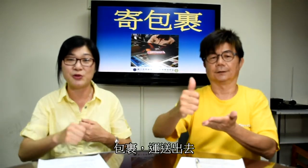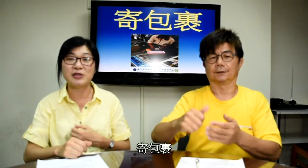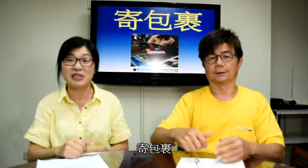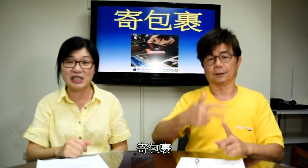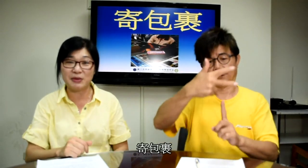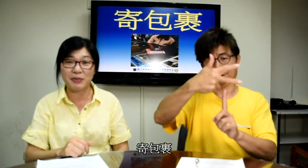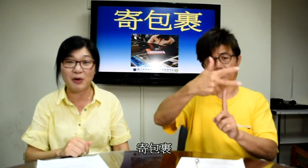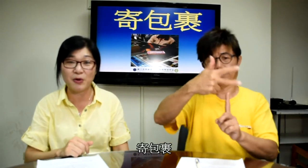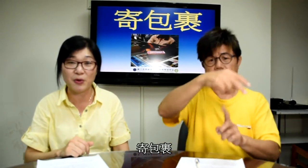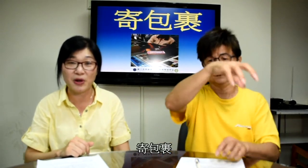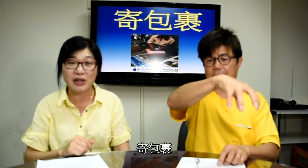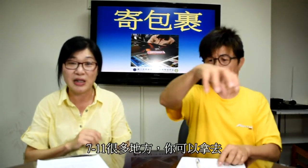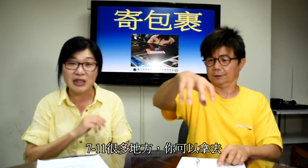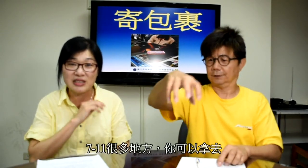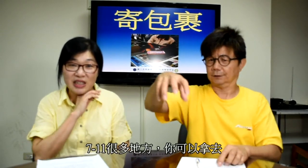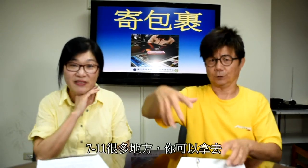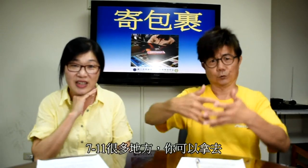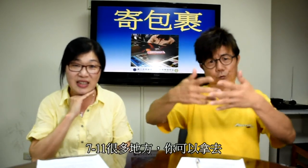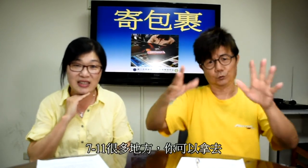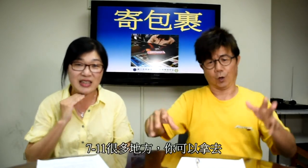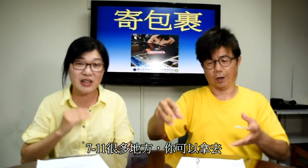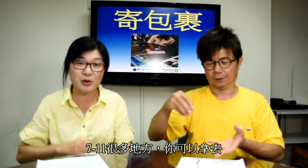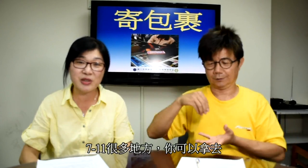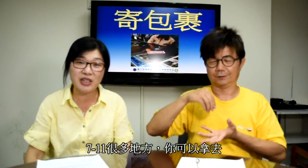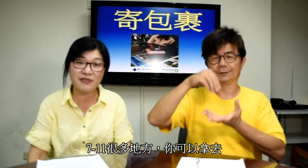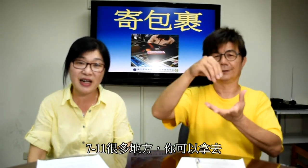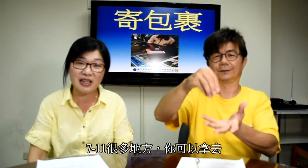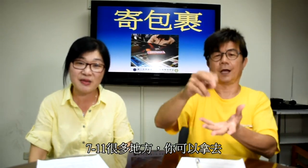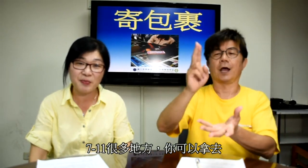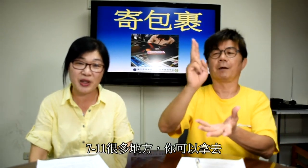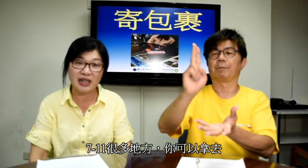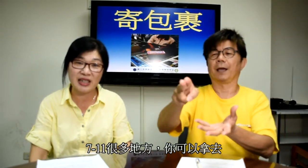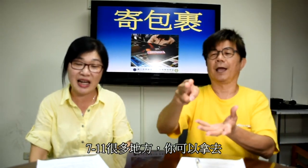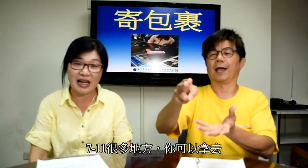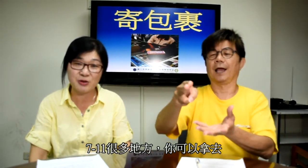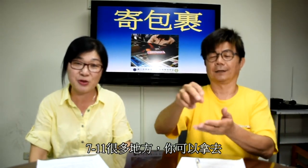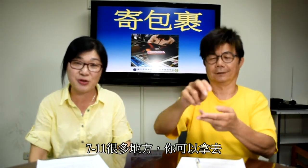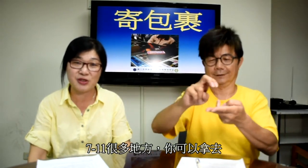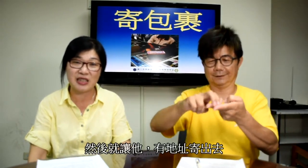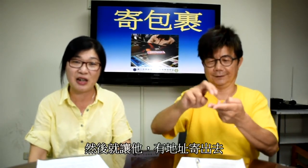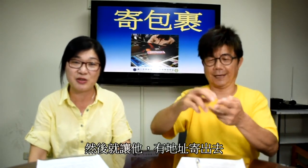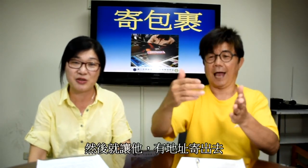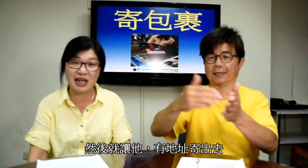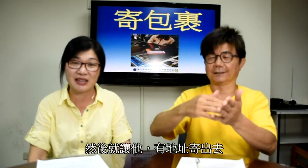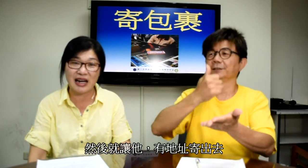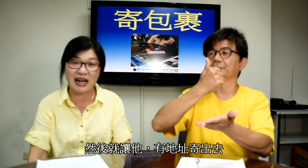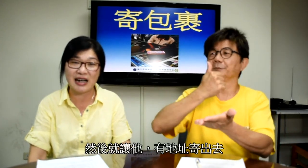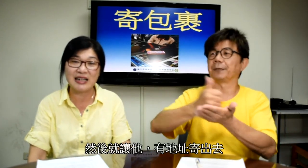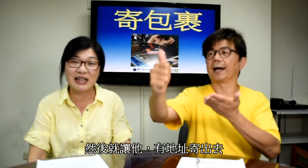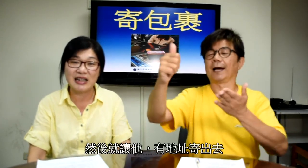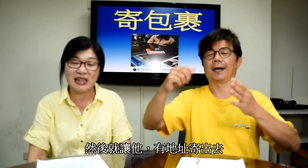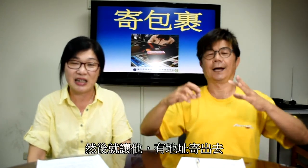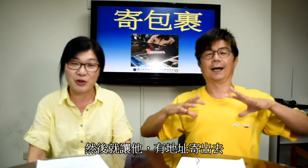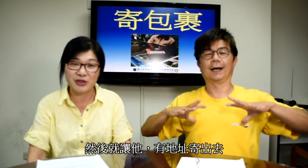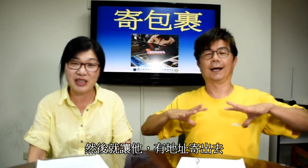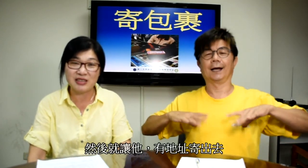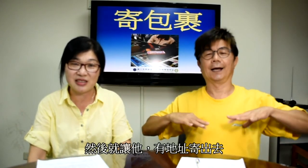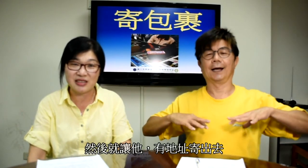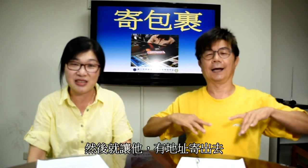寄包裹。Seven 很多地方你可以拿去，然后就让它有地址寄出